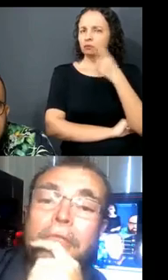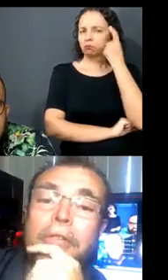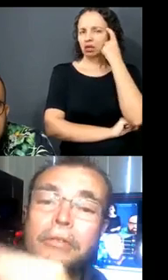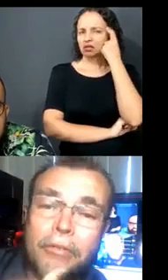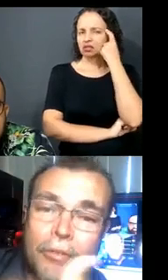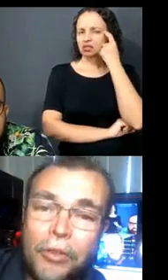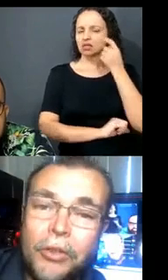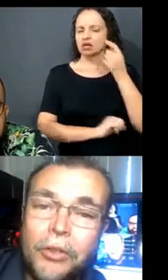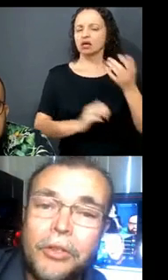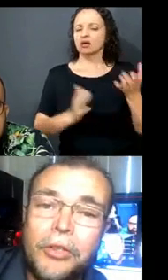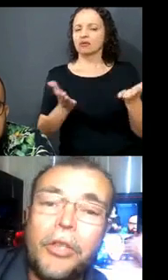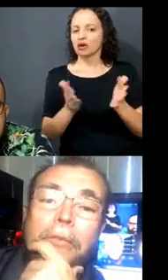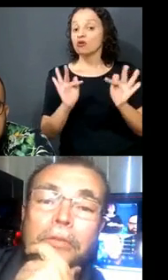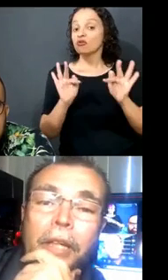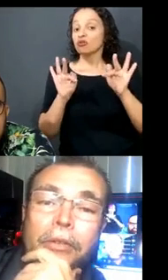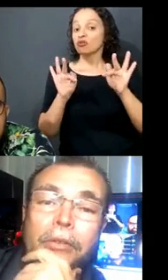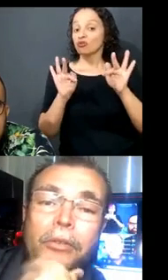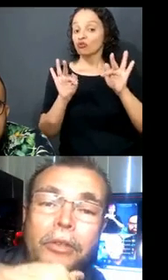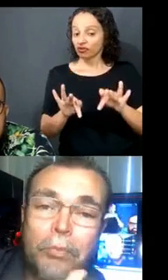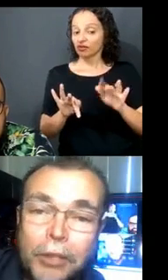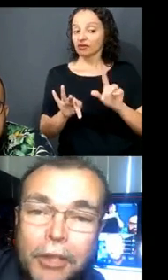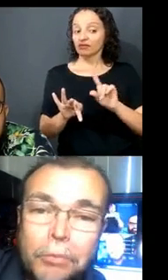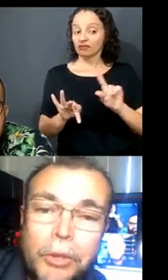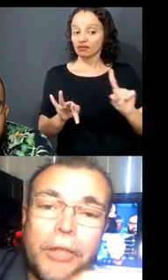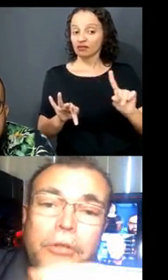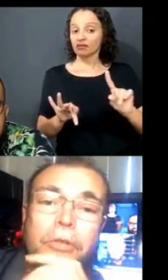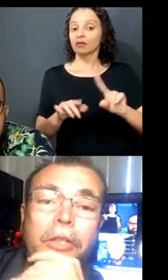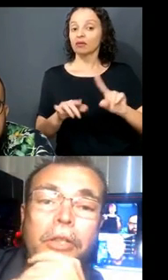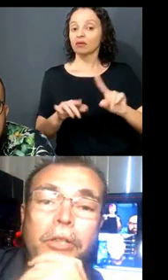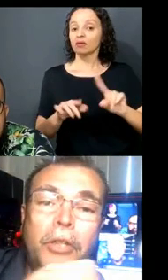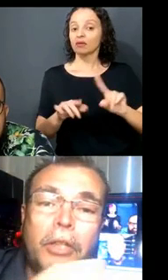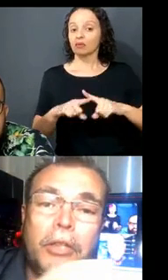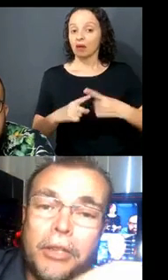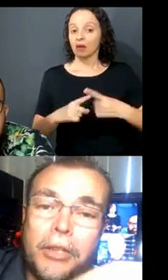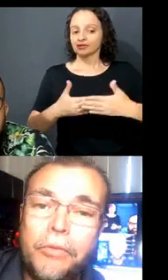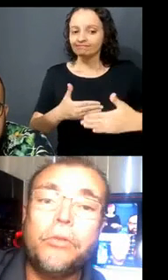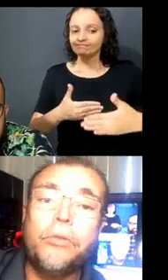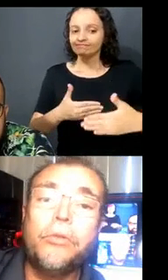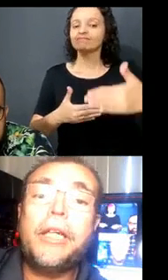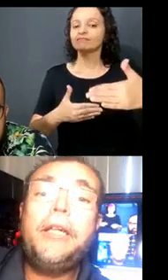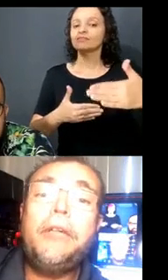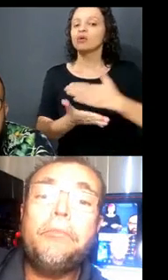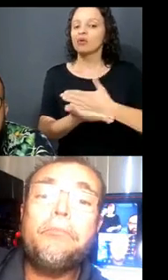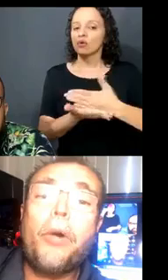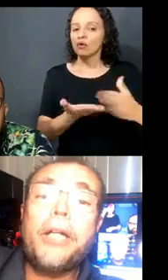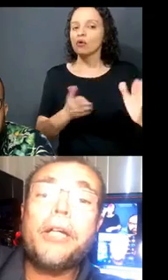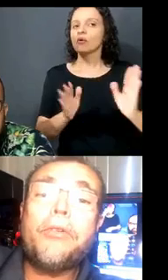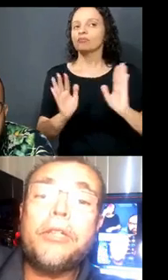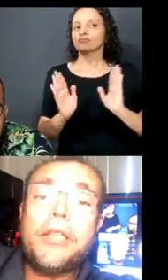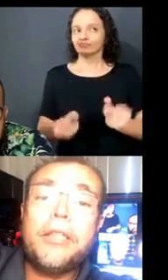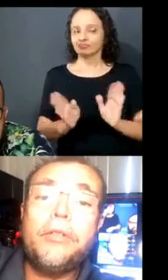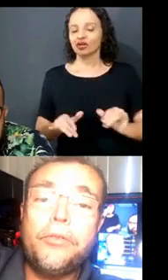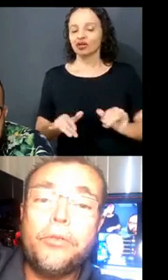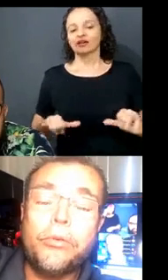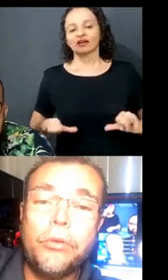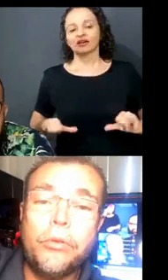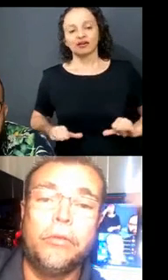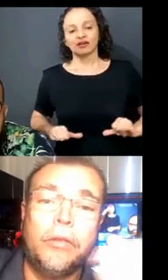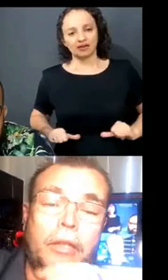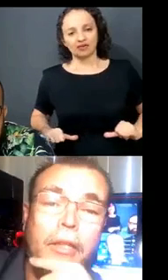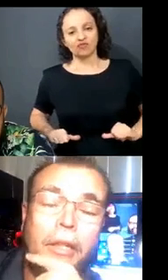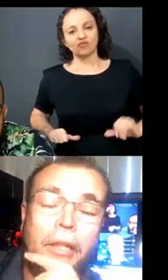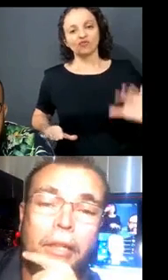mas nós já estamos vendo o princípio das dores, nós já estamos vendo o que pode acontecer no